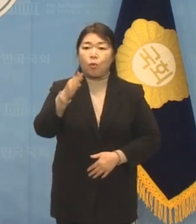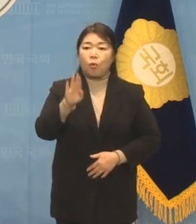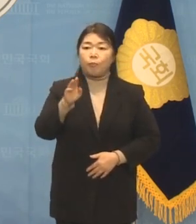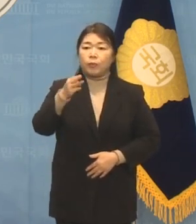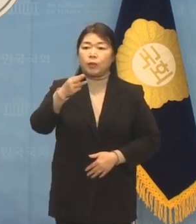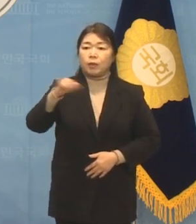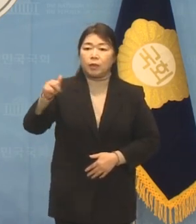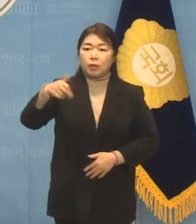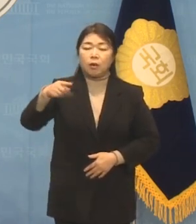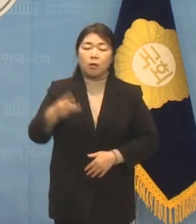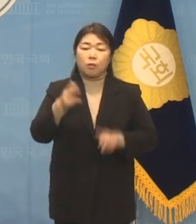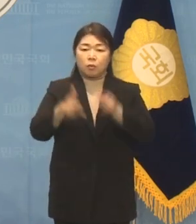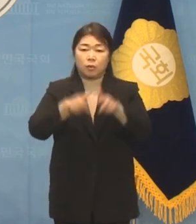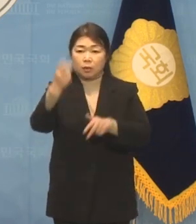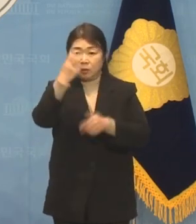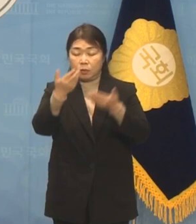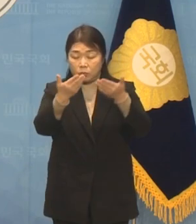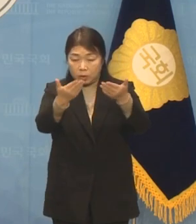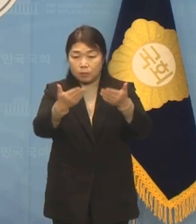앞을 지키겠습니다.